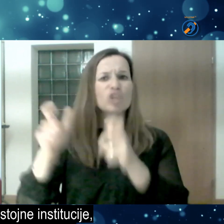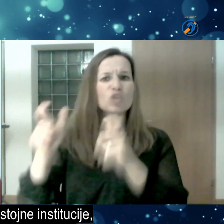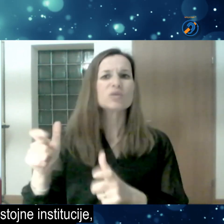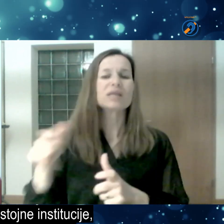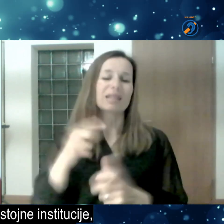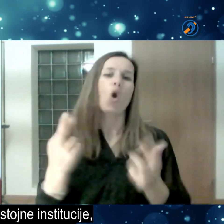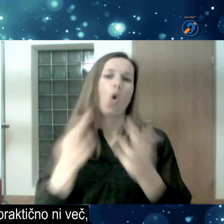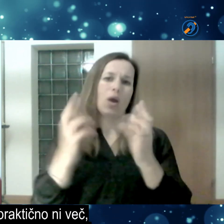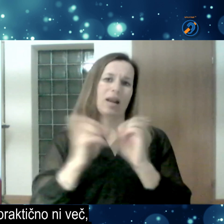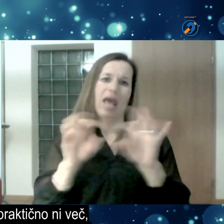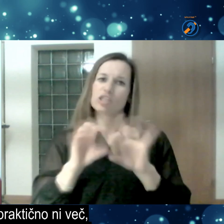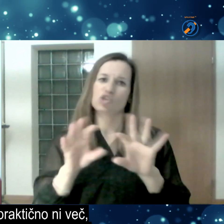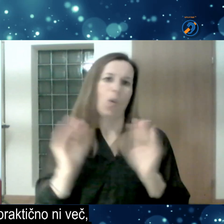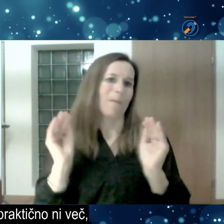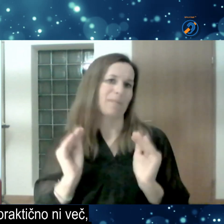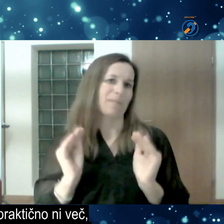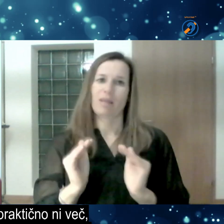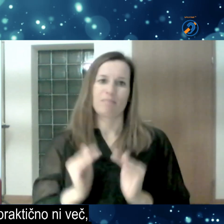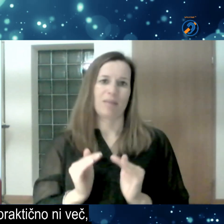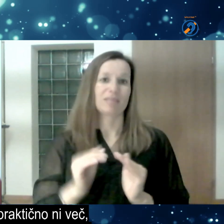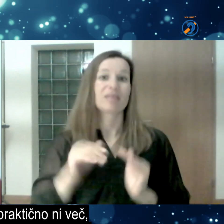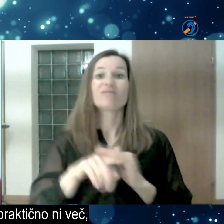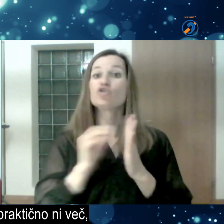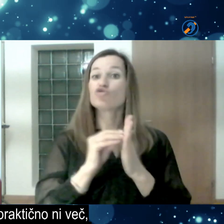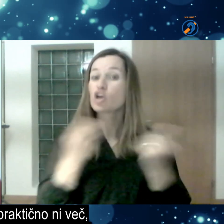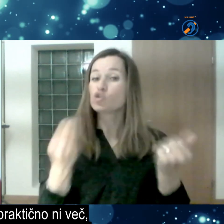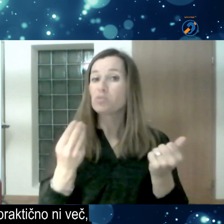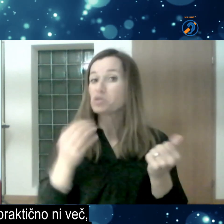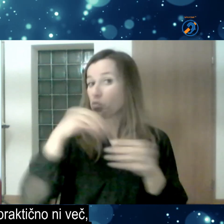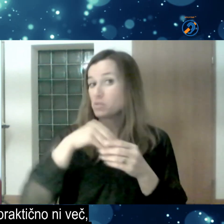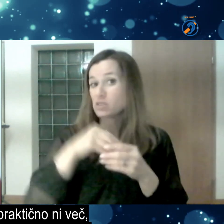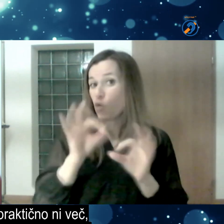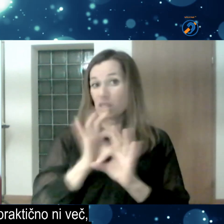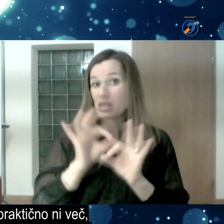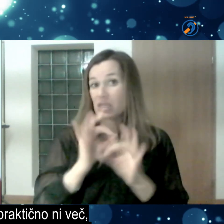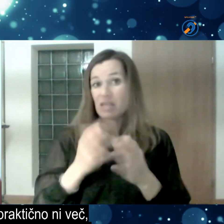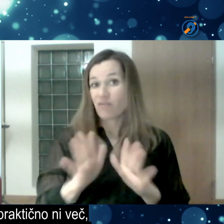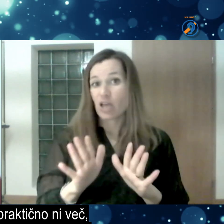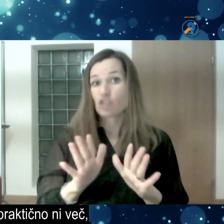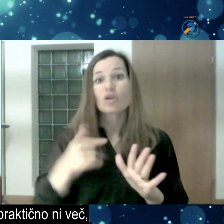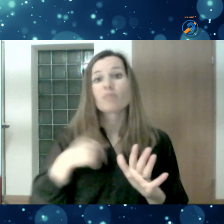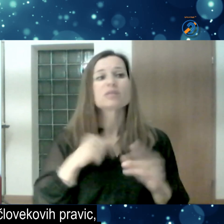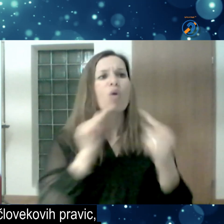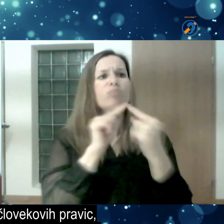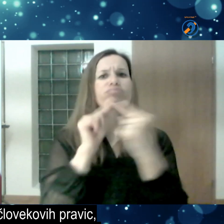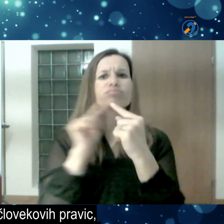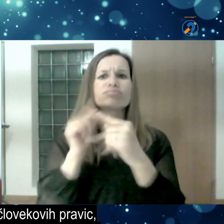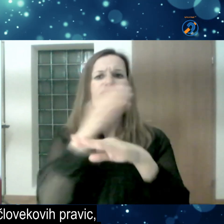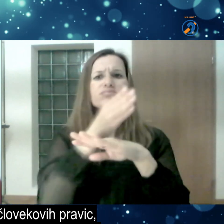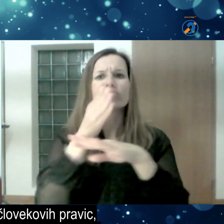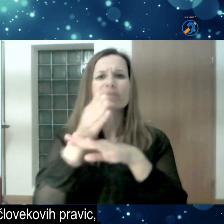manj. V časopisih jih praktično ni več, ker smo se obrnili na vse inšpekcije,